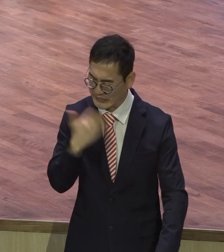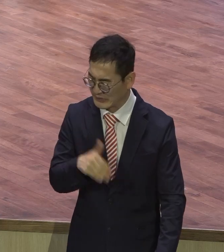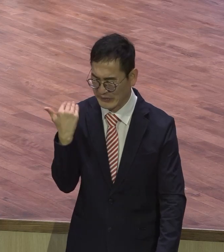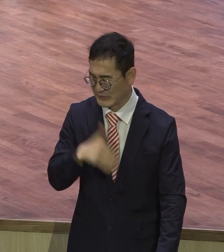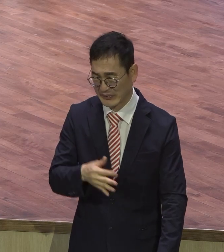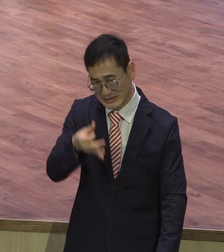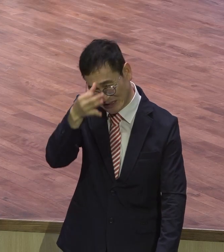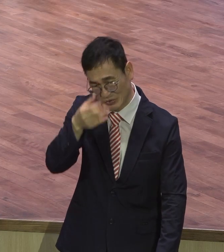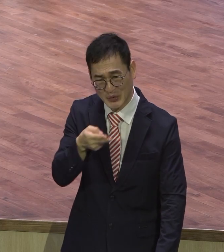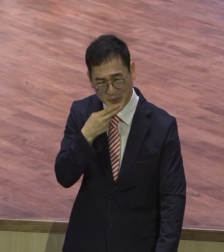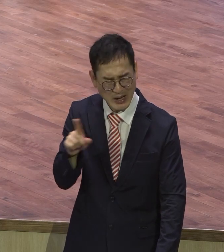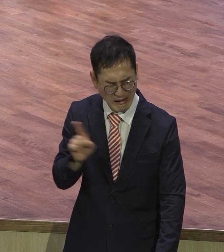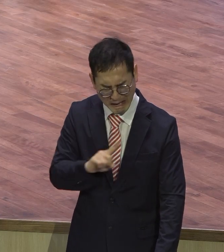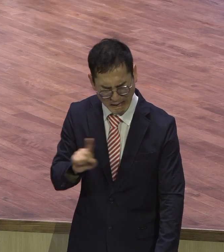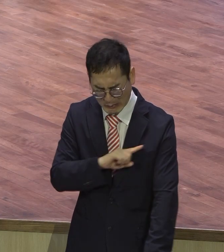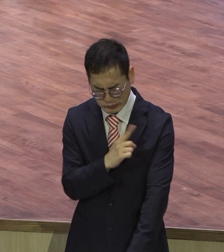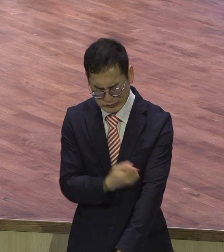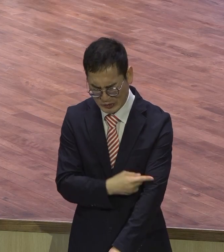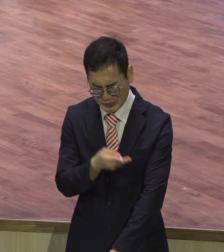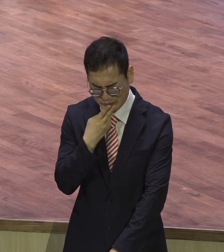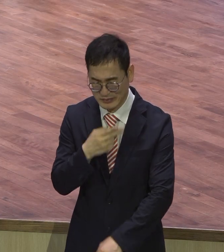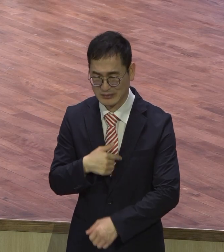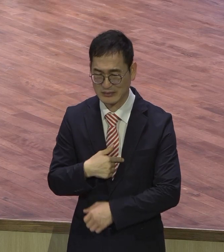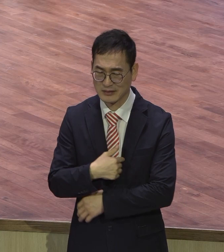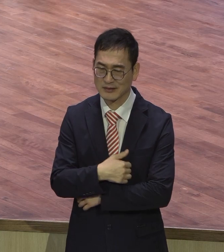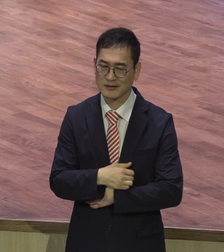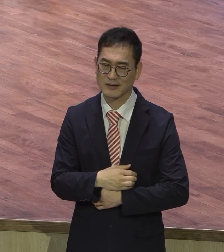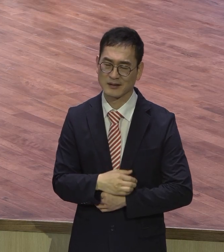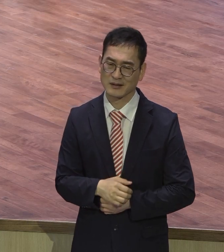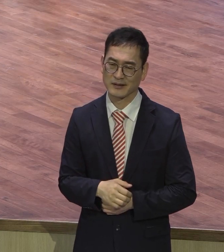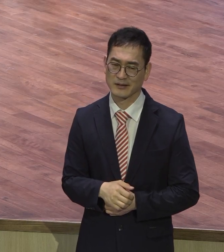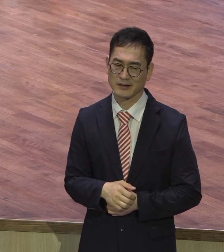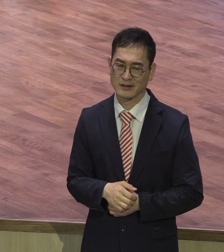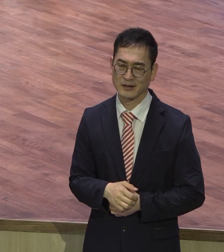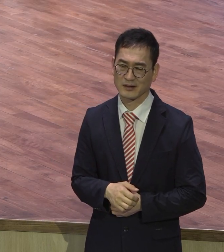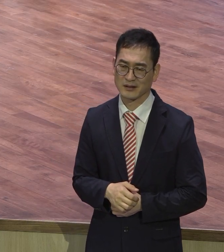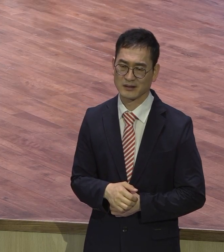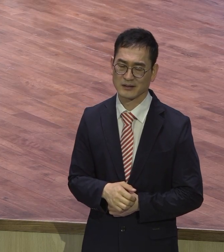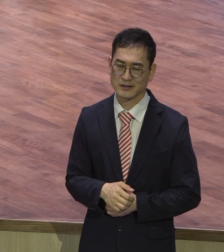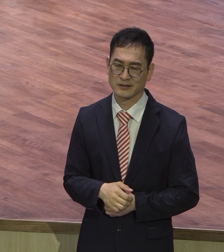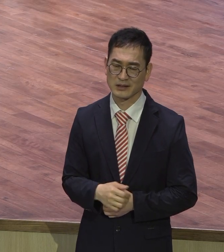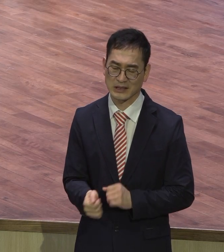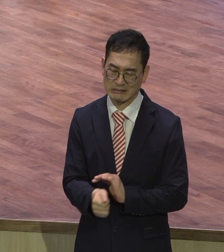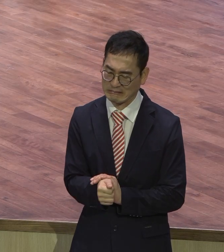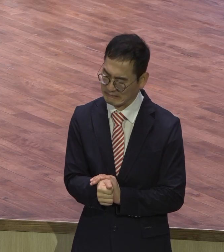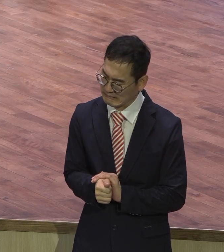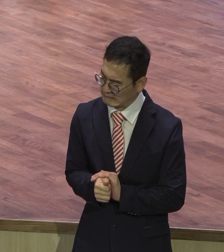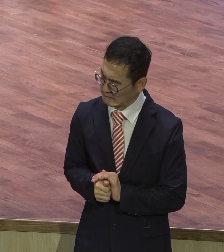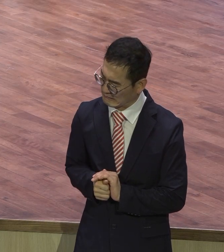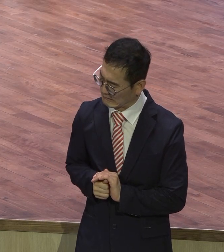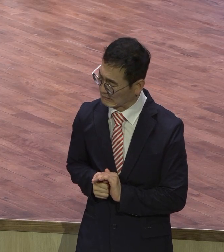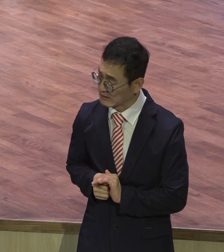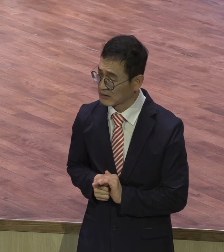재주도 없고 아는 것도 없고 뭐 아무것도 없는 스스로 속고 살았어요 나도